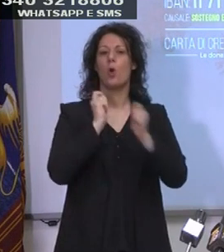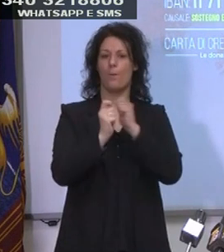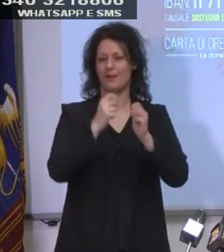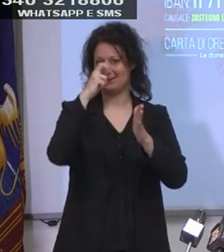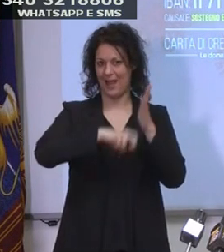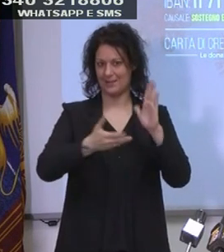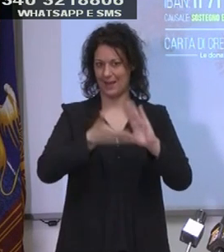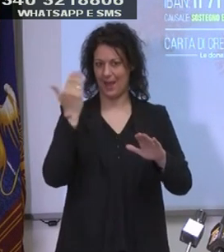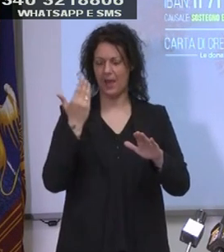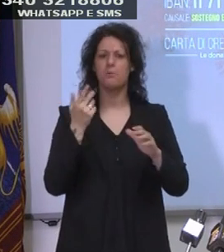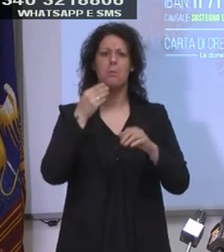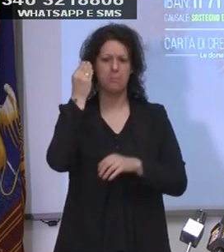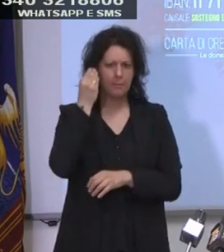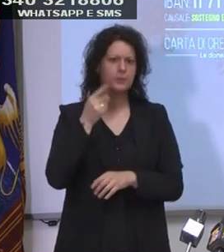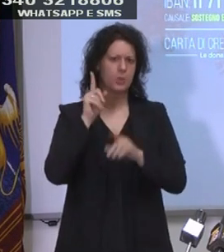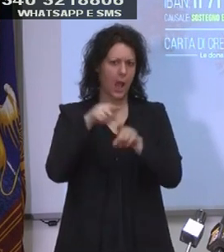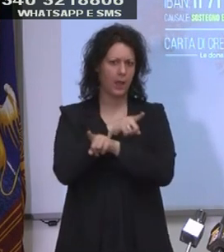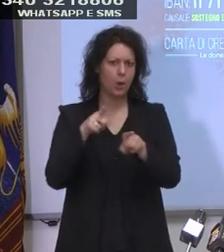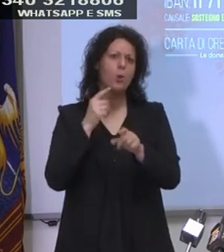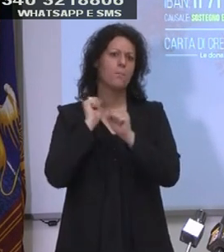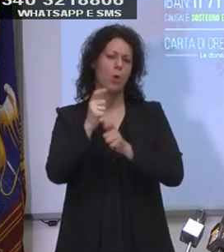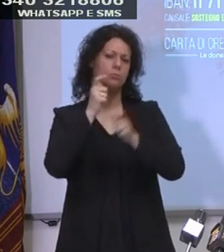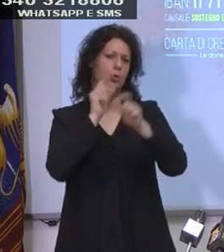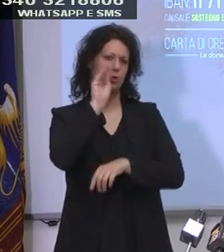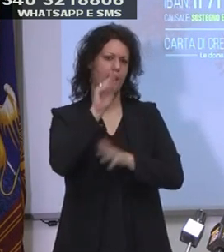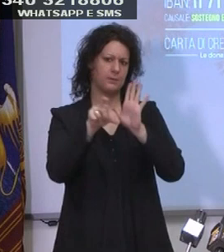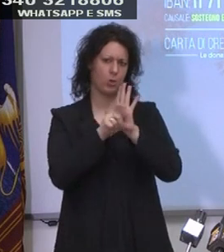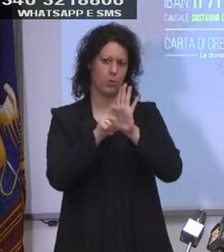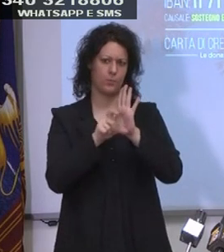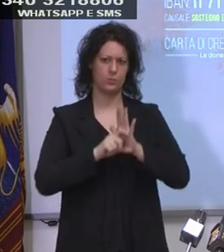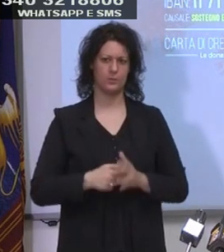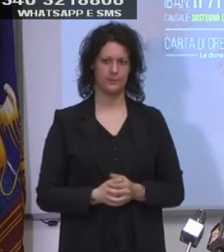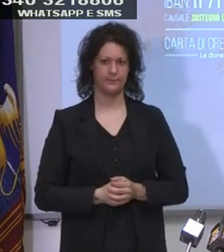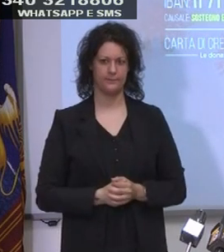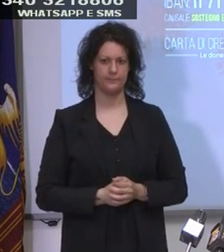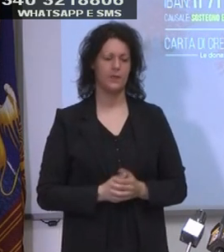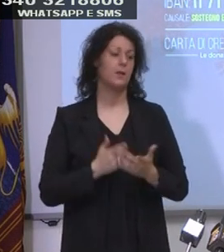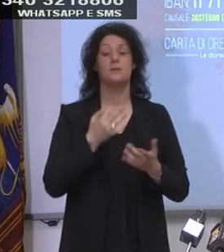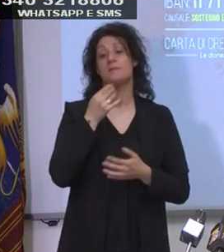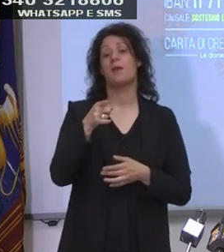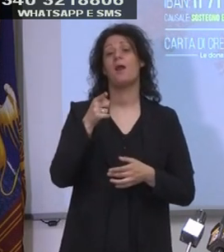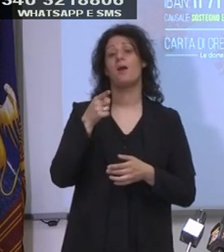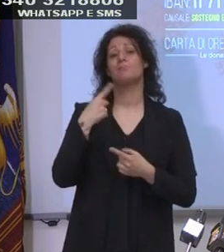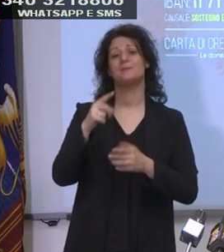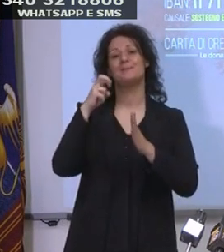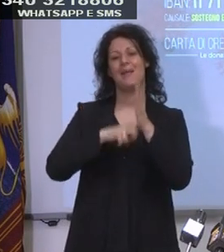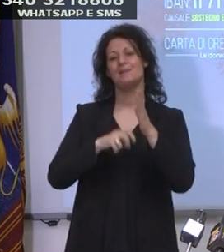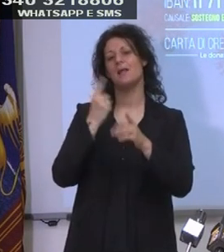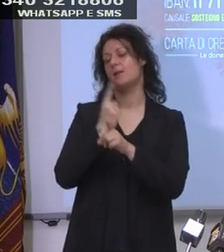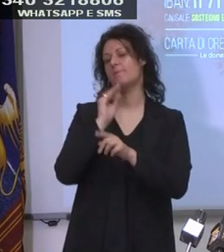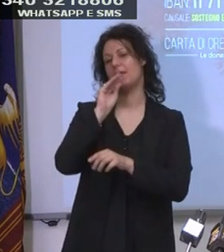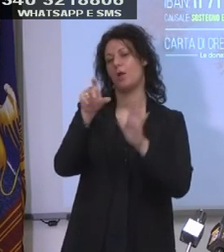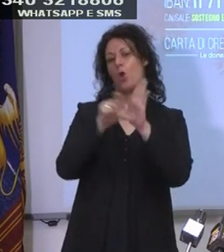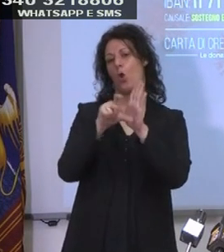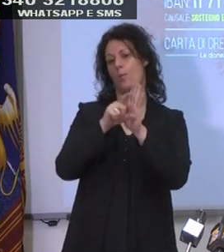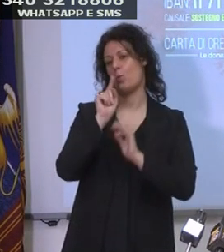commerciale, penso che possano fare un ragionamento anche su questi. Quindi, però mi fermo qui, sì, è un tema comunale, mi fermo qui, cioè poi